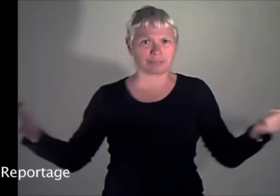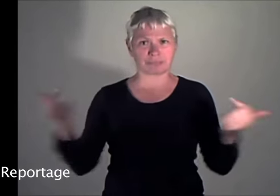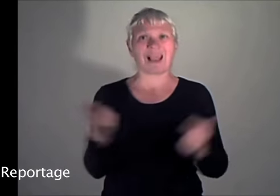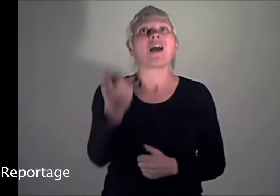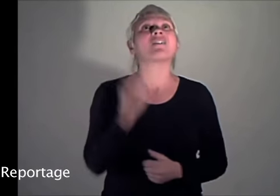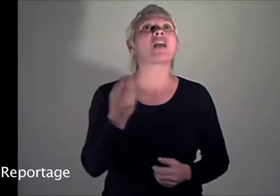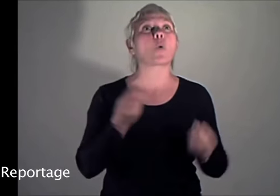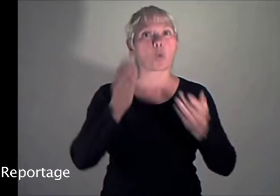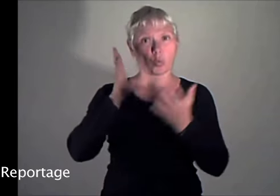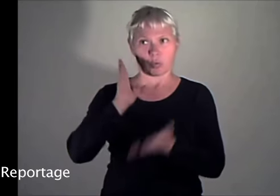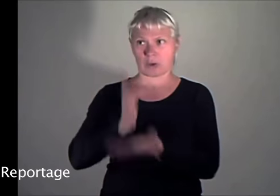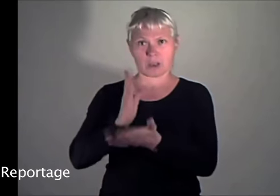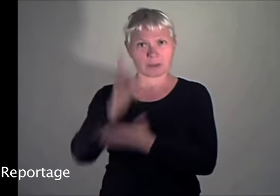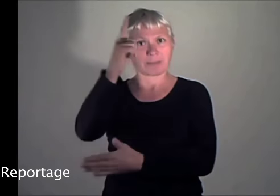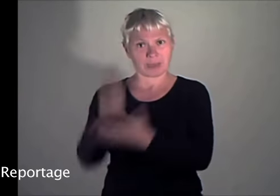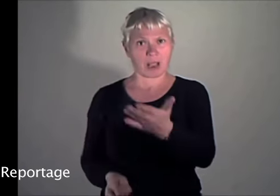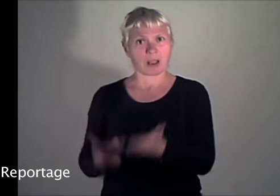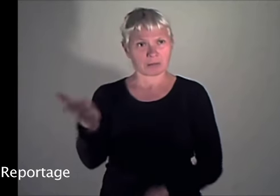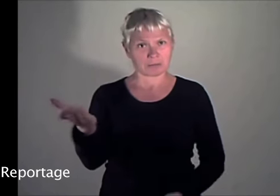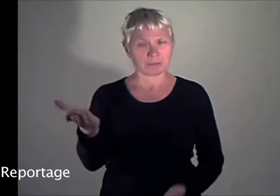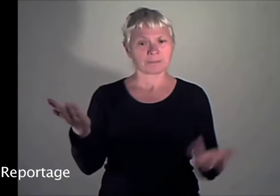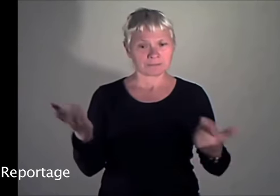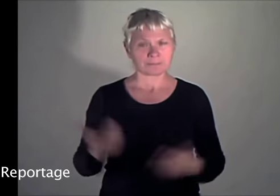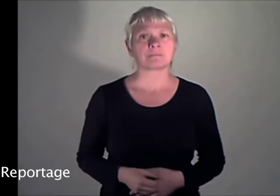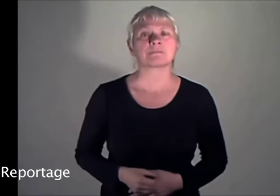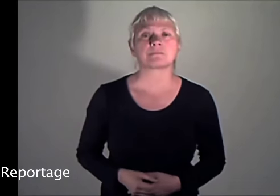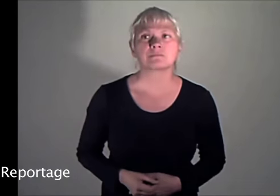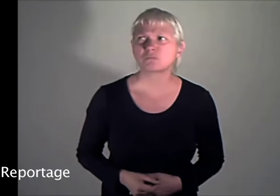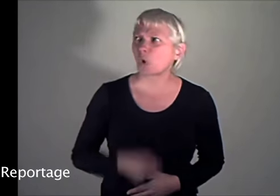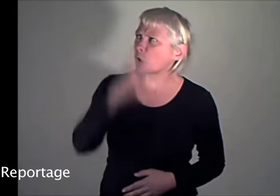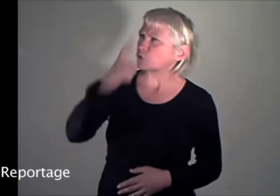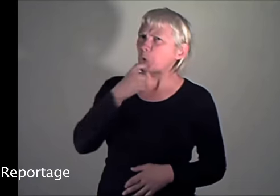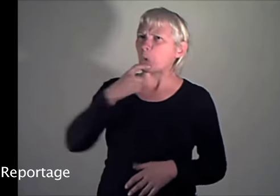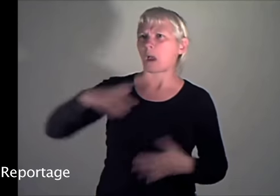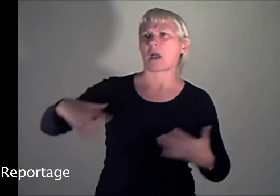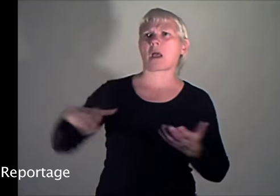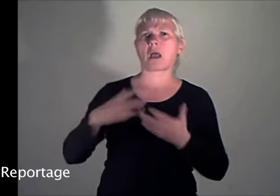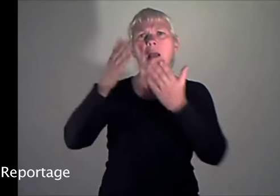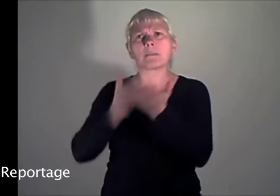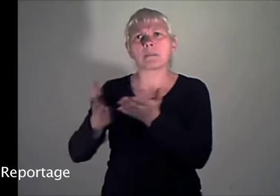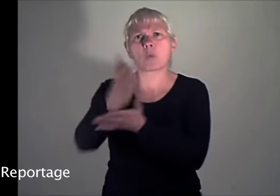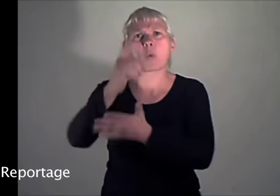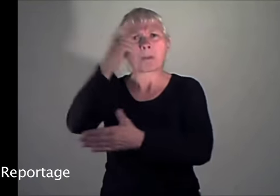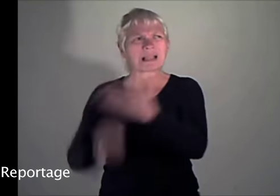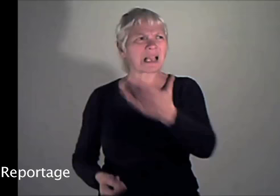ça vient de la création des classes bilingues, quoi. Alors qu'il y a un très faible pourcentage, je crois que c'est